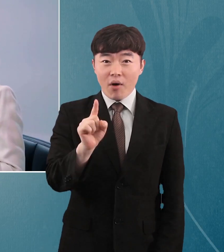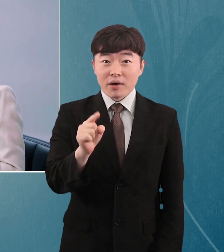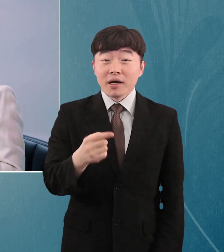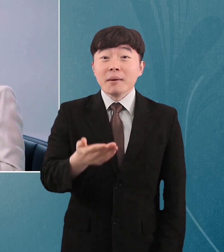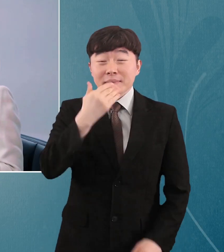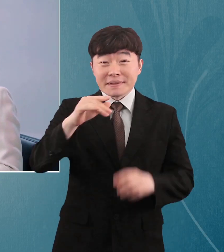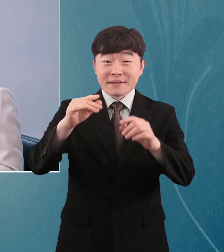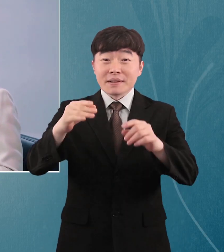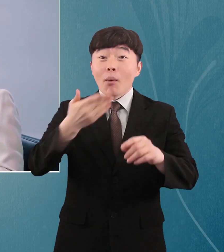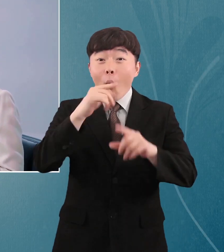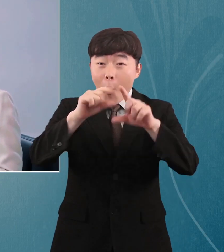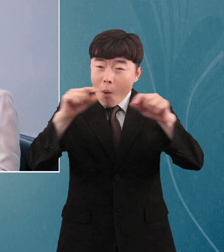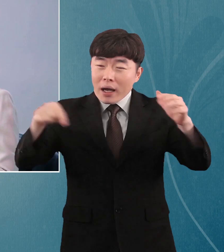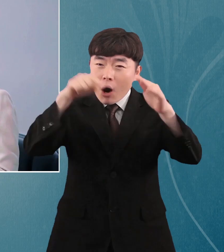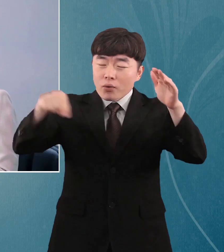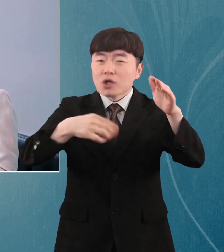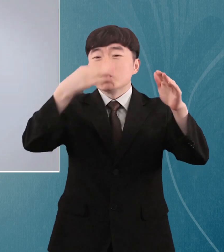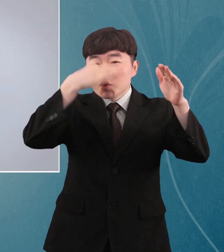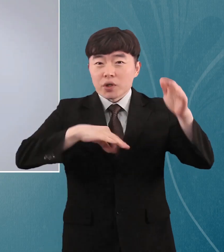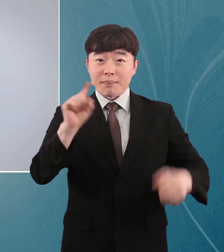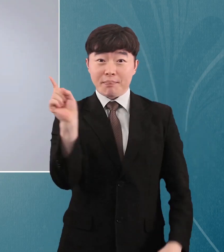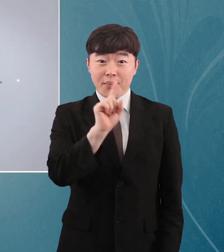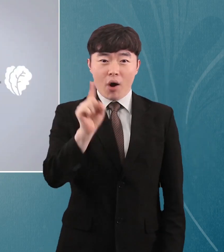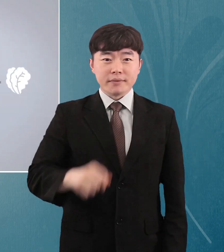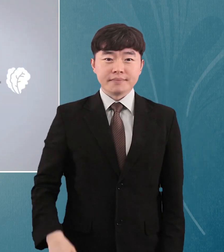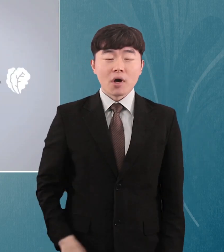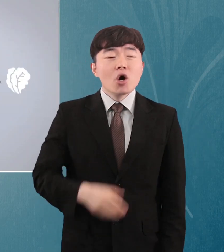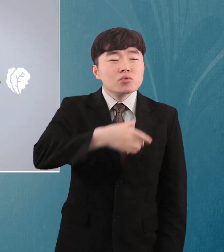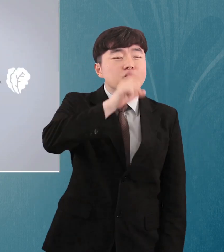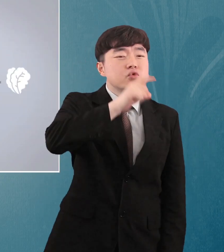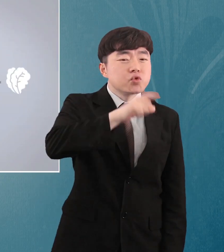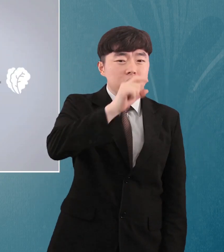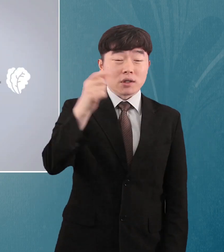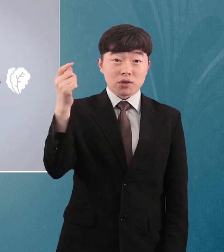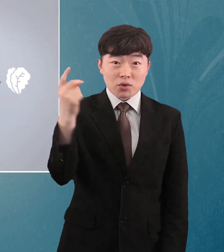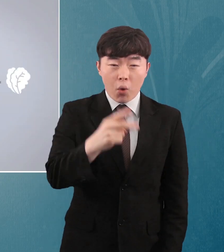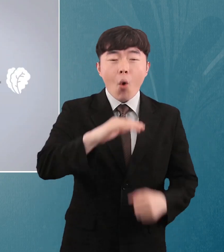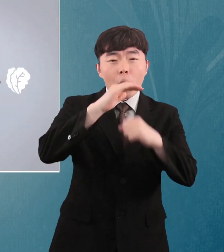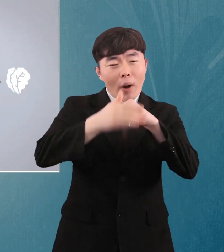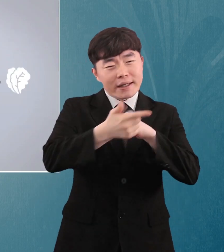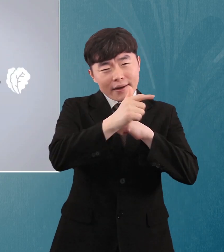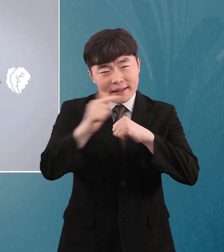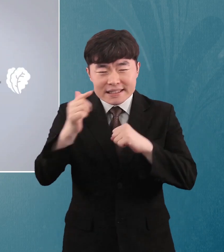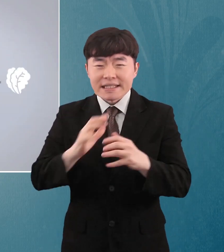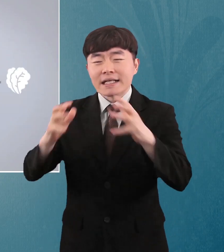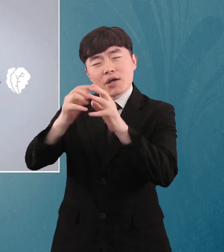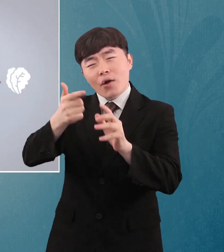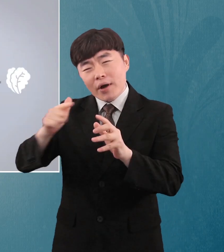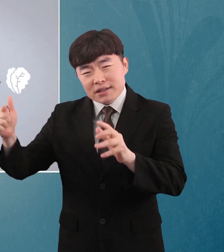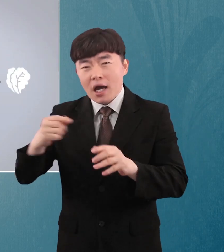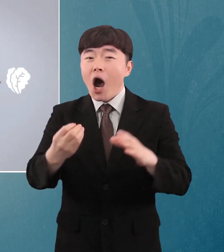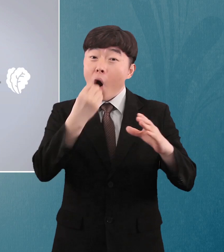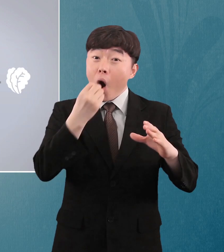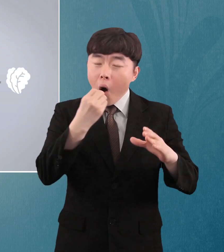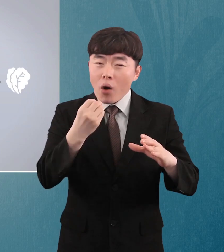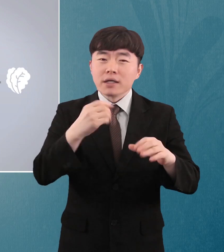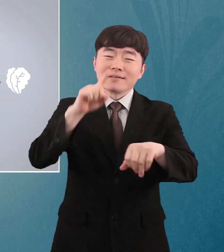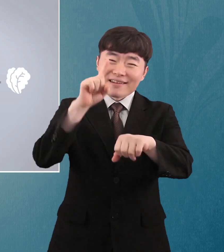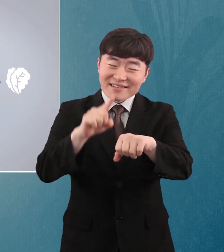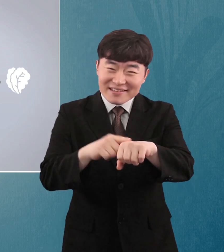좋은 음식은 그럼 어떤 게 있을까요? 물이나 비타민이 풍부한 야채나 과일을 충분히